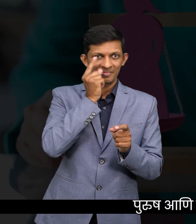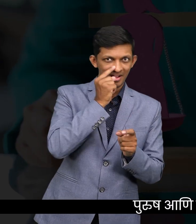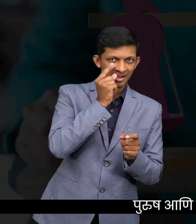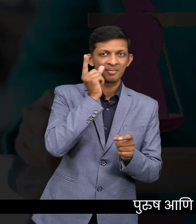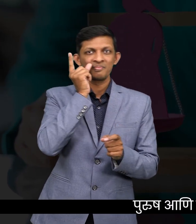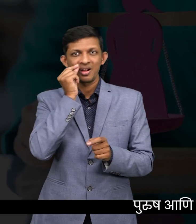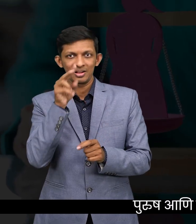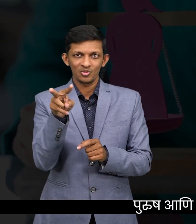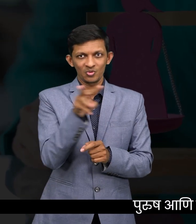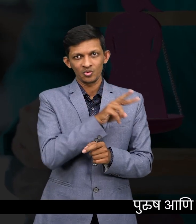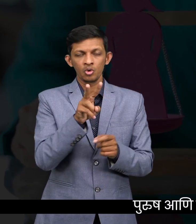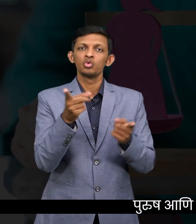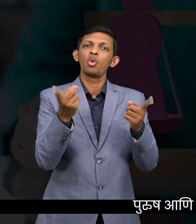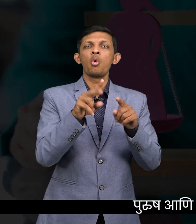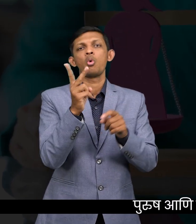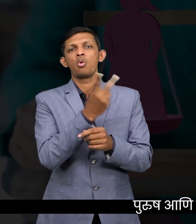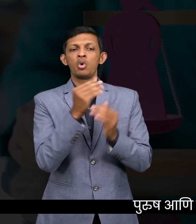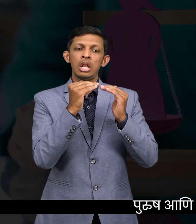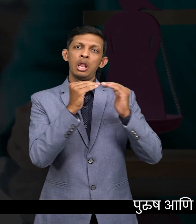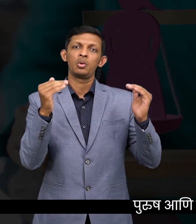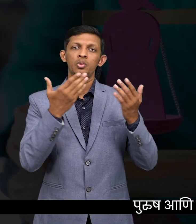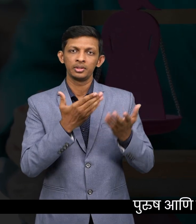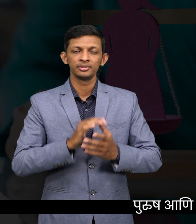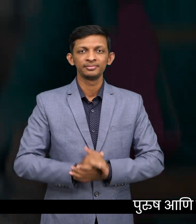पुरुष आणि महिलांसाठी समान वागणूक,